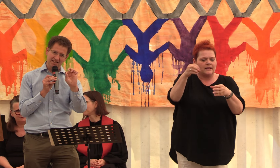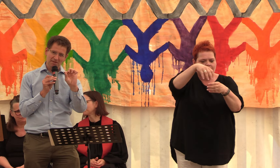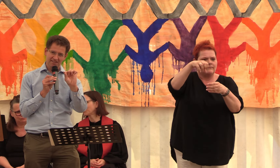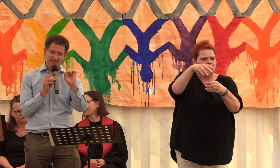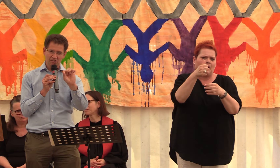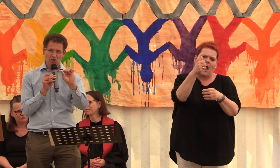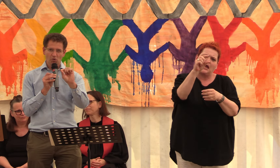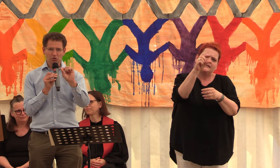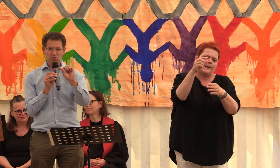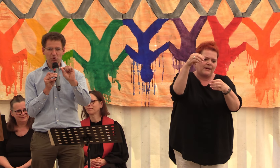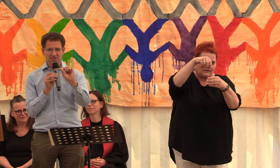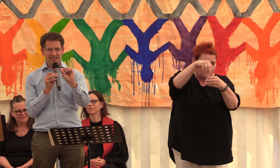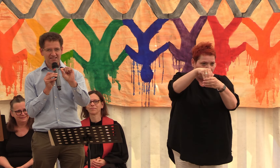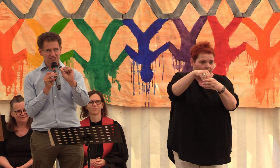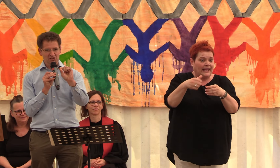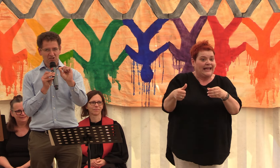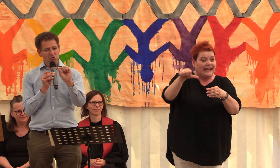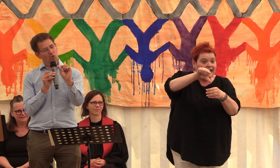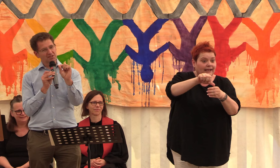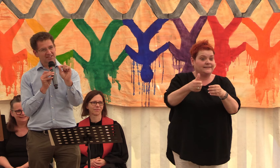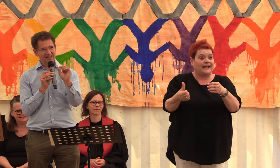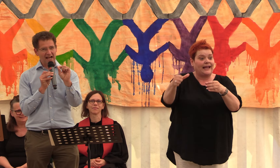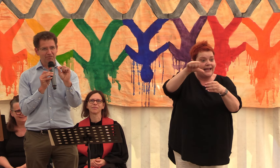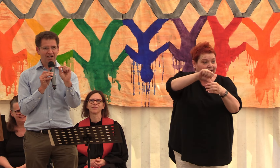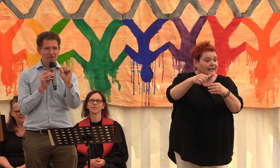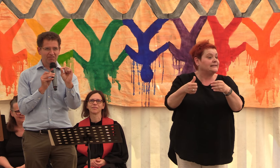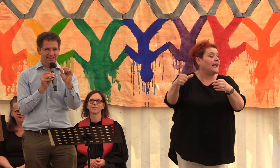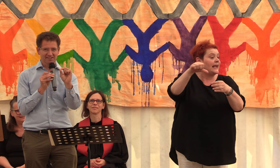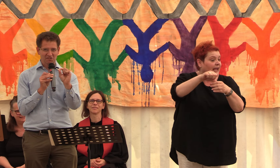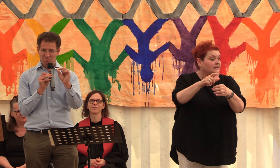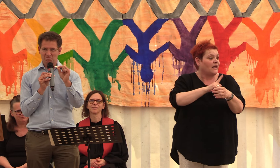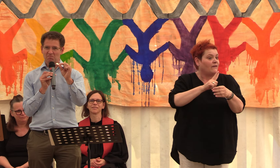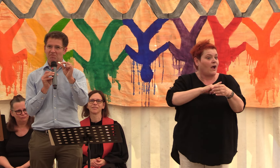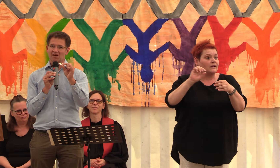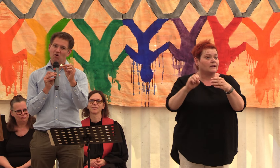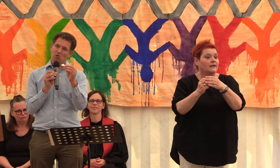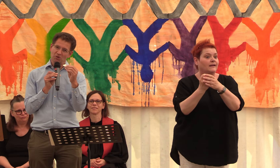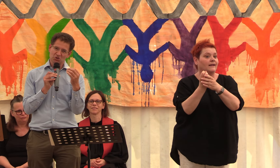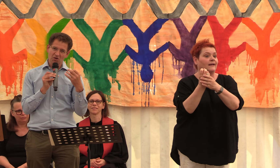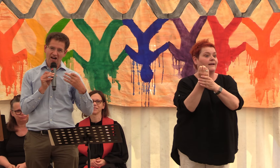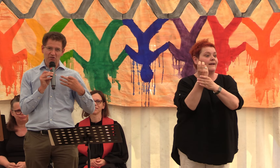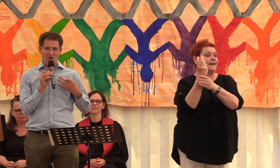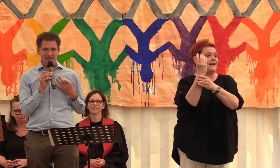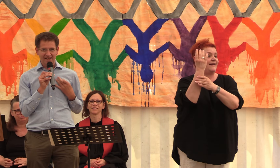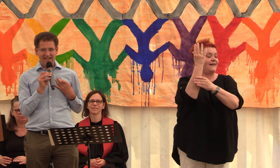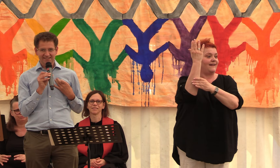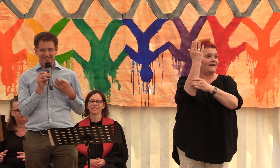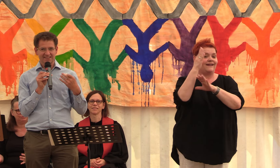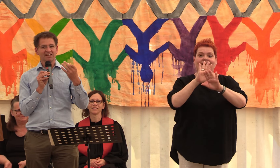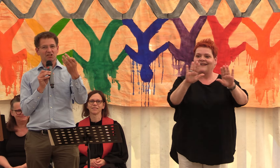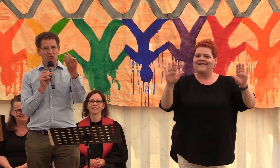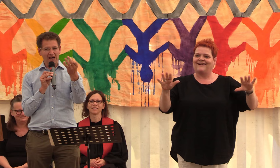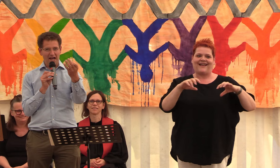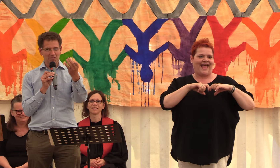einen Zentimeter, und gut gießen und dann einfach abwarten. Und so kann euer